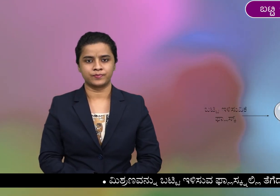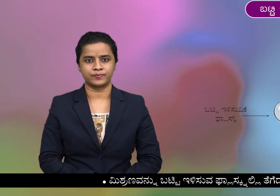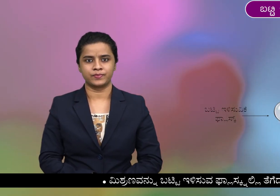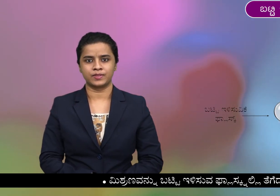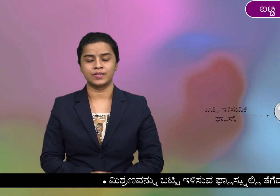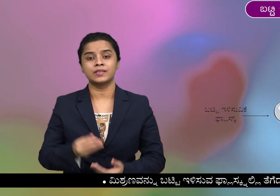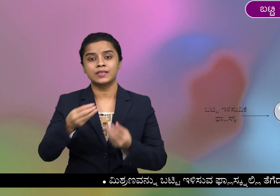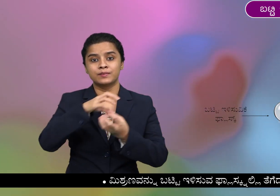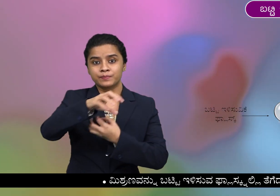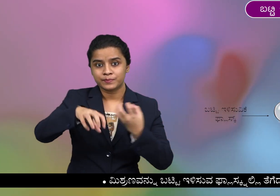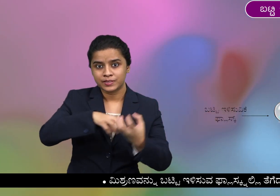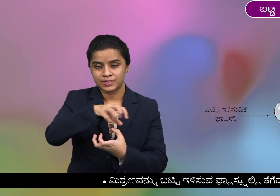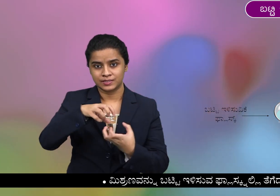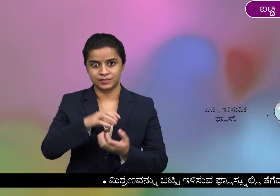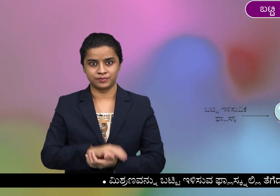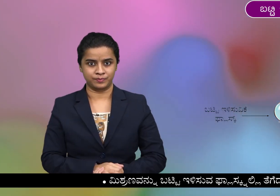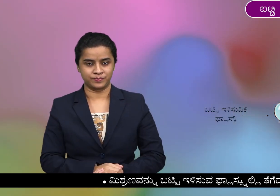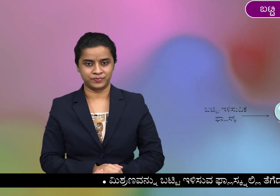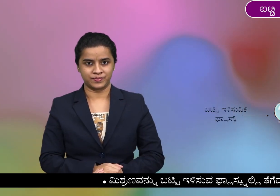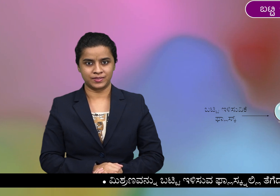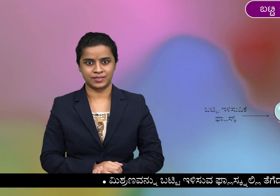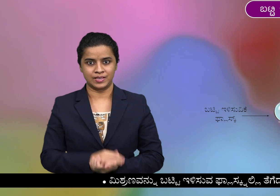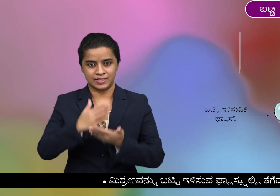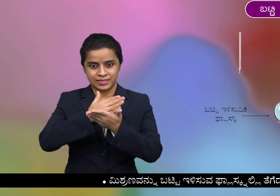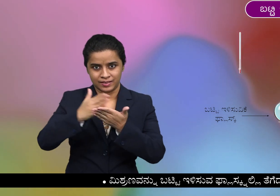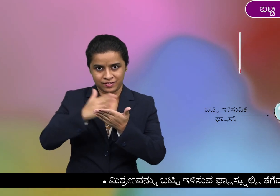ಮಿಶ್ರಣವನ್ನು ಬಟ್ಟಿ ಇಳಿಸುವ ಫ್ಲಾಸ್ಕ್ನಲ್ಲಿ ತೆಗೆದುಕೊಳ್ಳಿ.